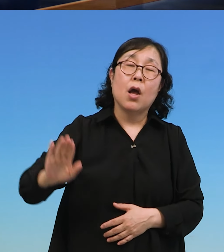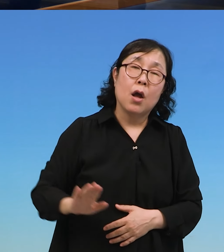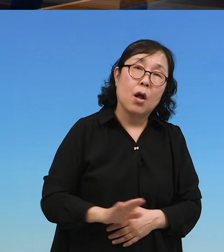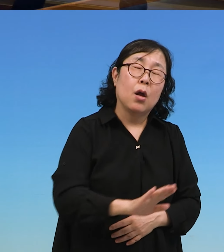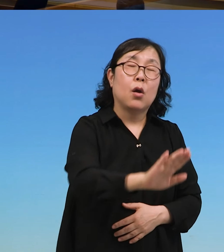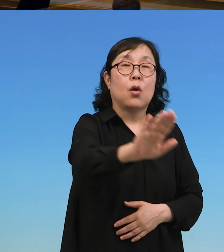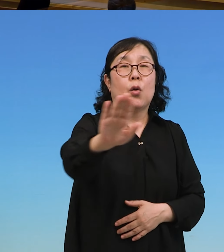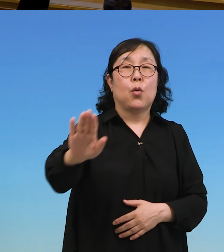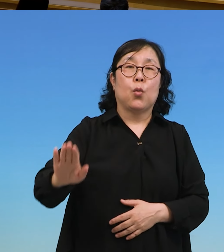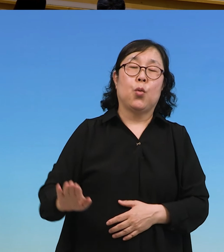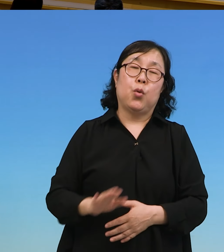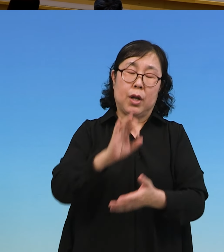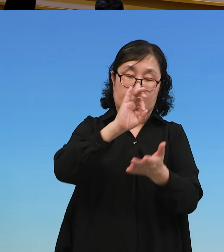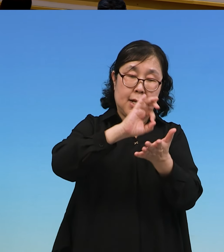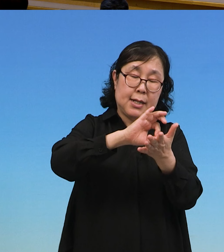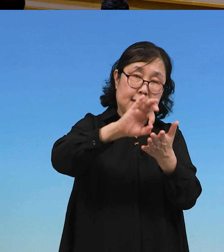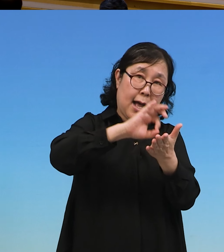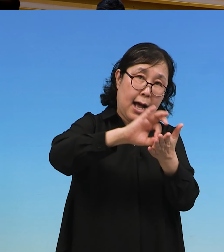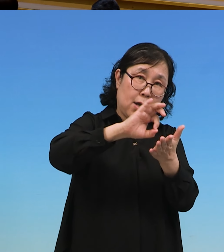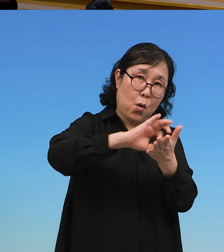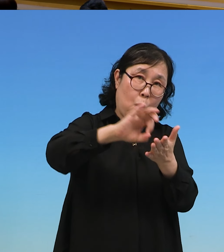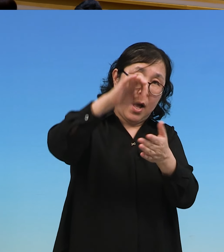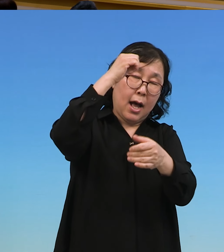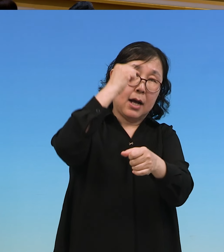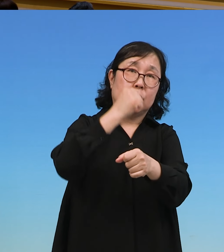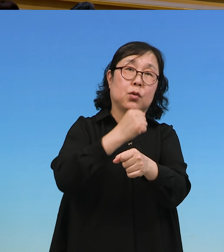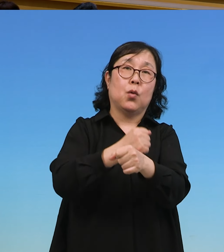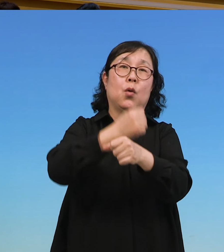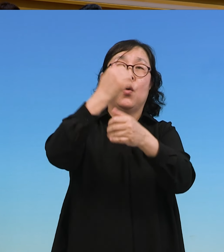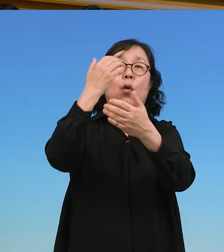우릴 사용하소서.